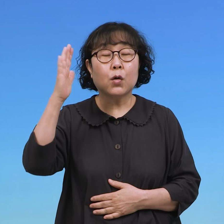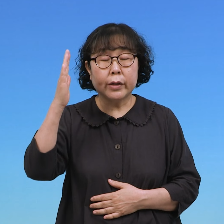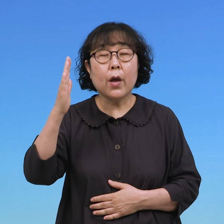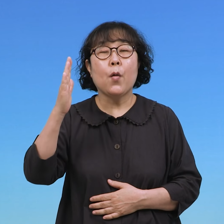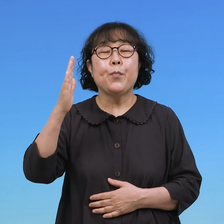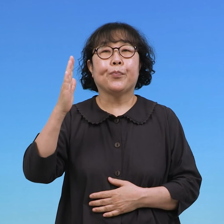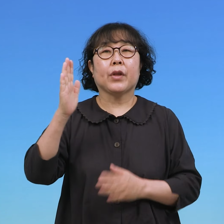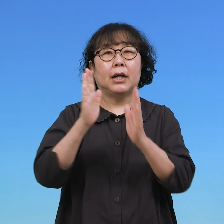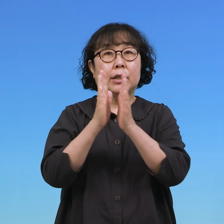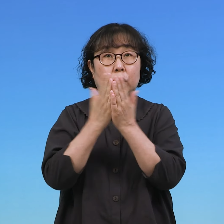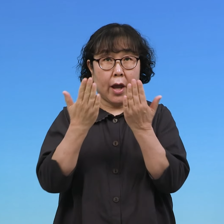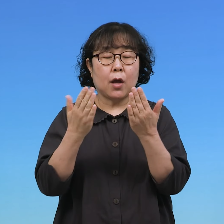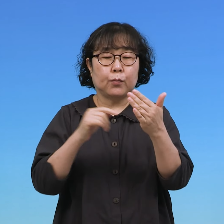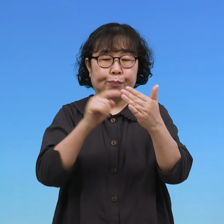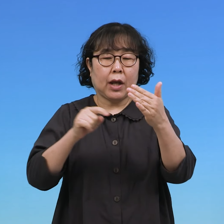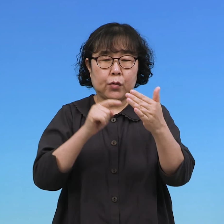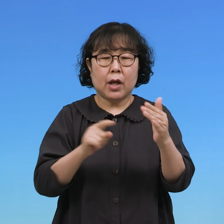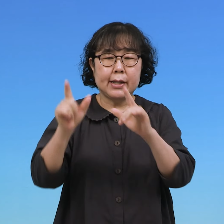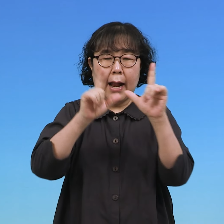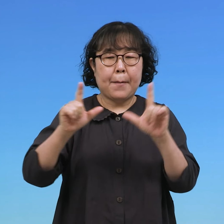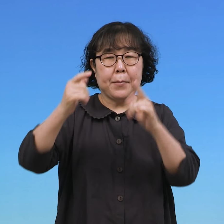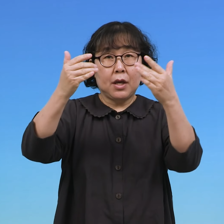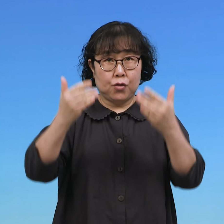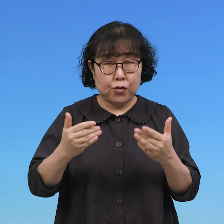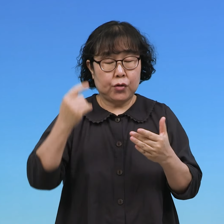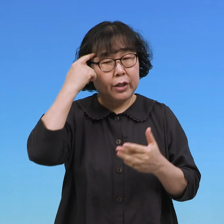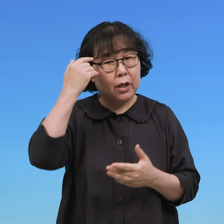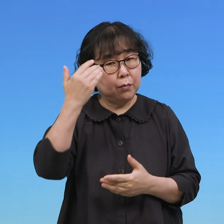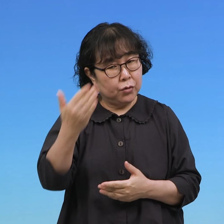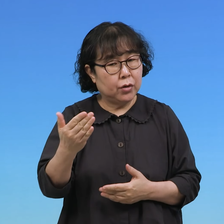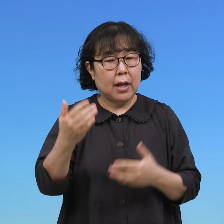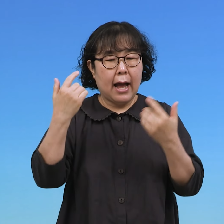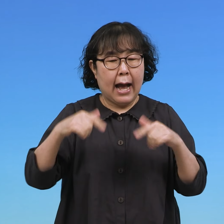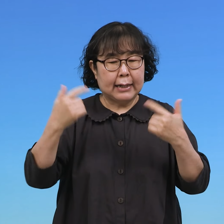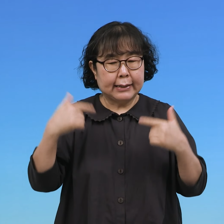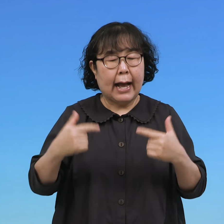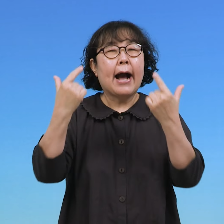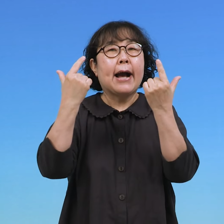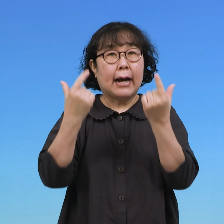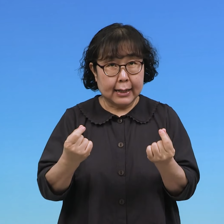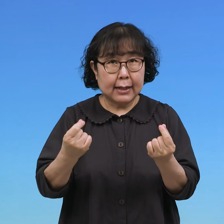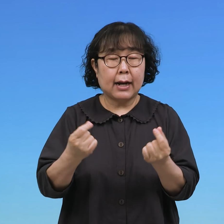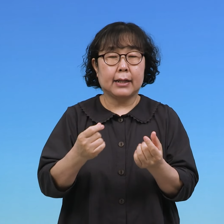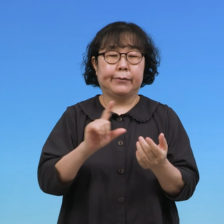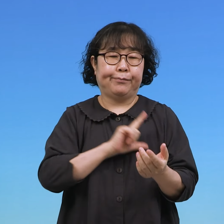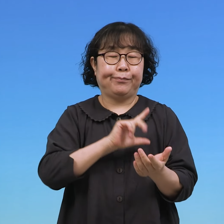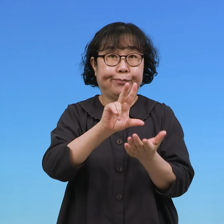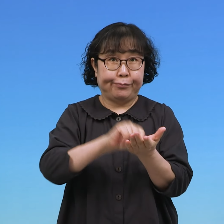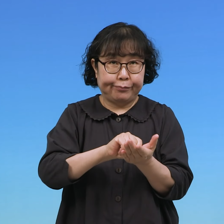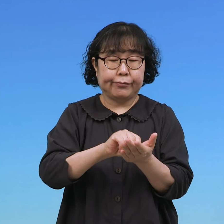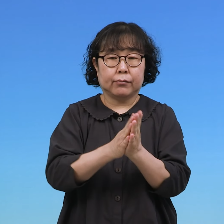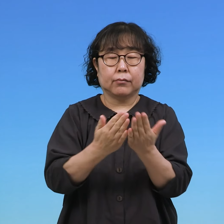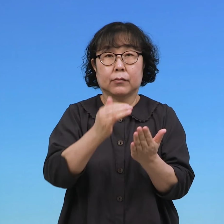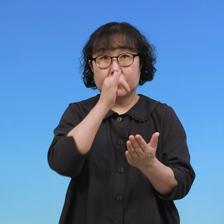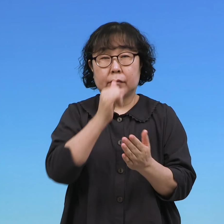최근에 나온 책 중에 삶이 던지는 질문은 언제나 같다, 이런 제목의 책이